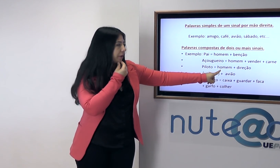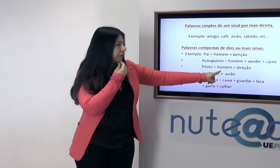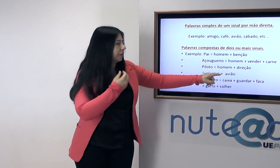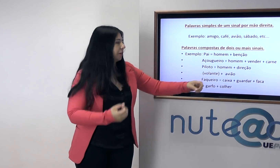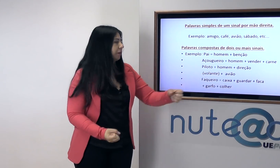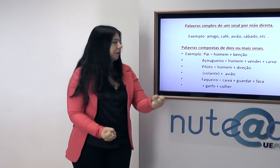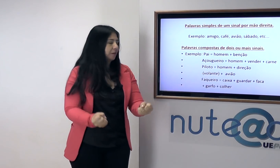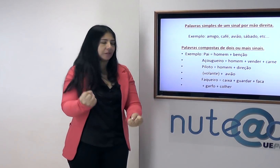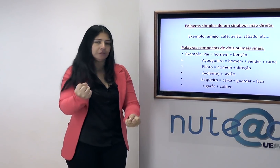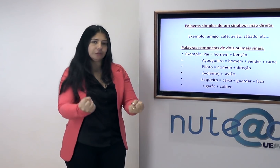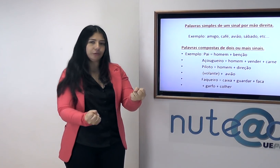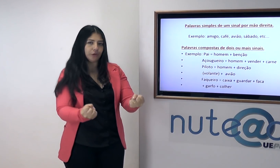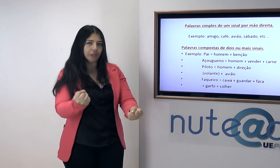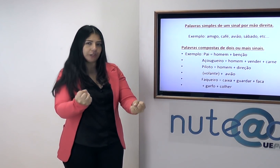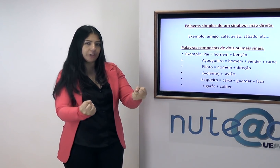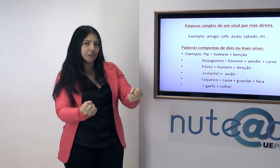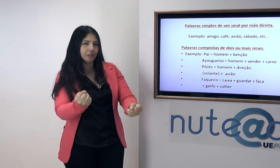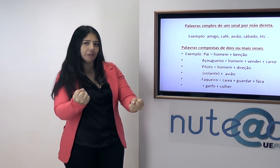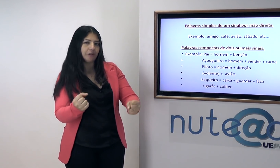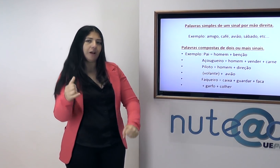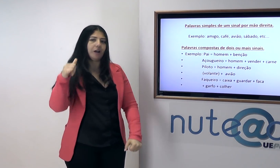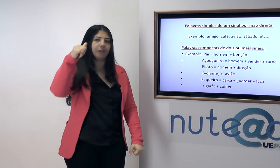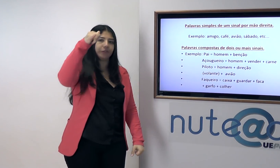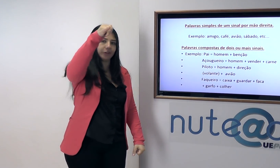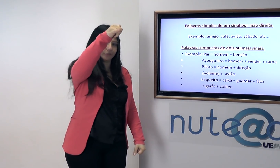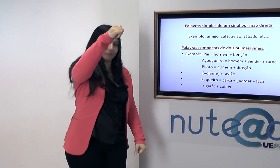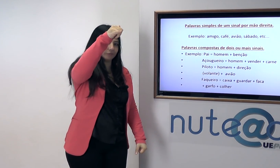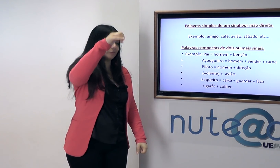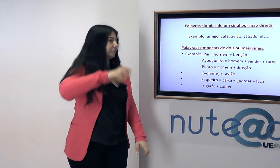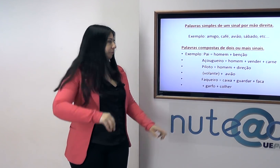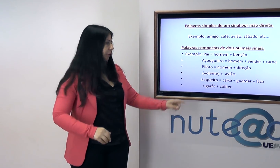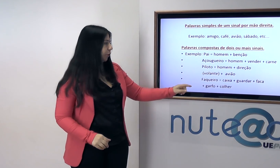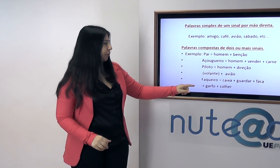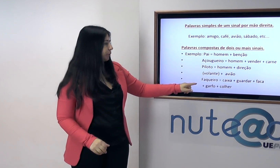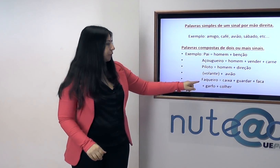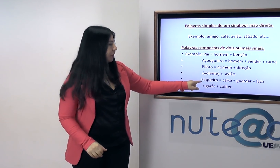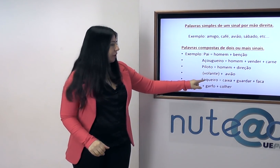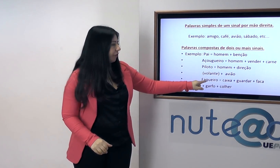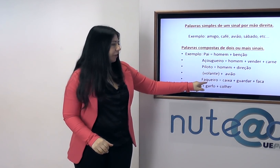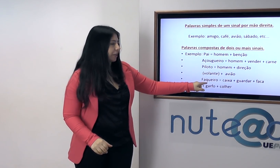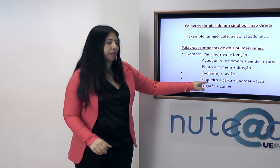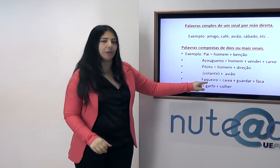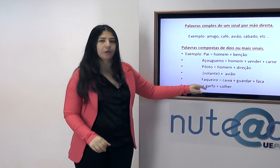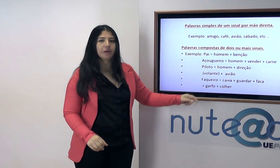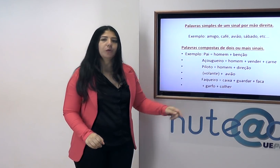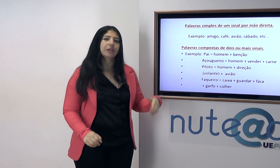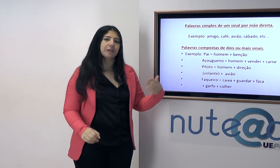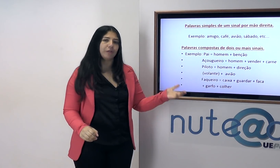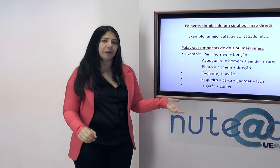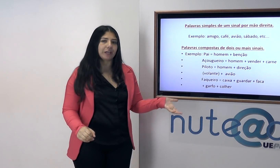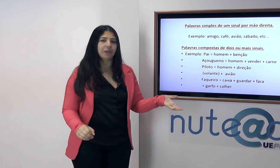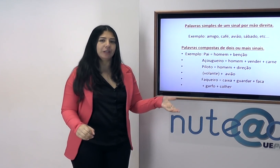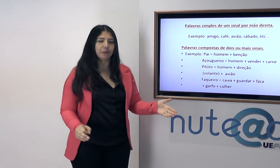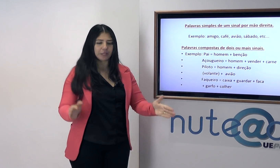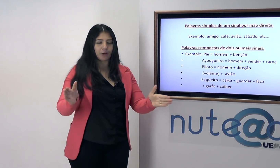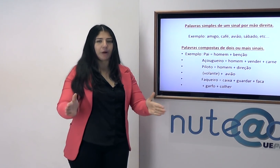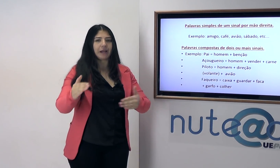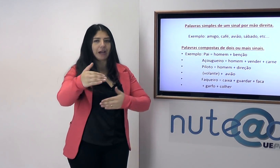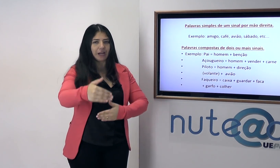homem, o volante, avião, piloto. Faqueiro, o que é o faqueiro em Libras? É uma